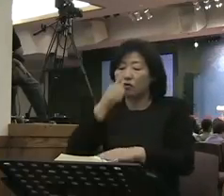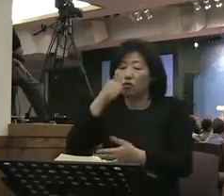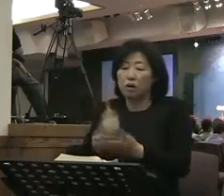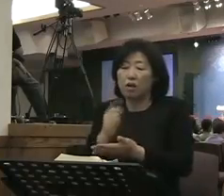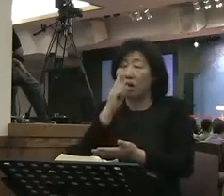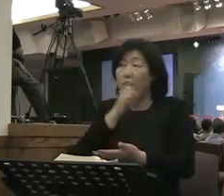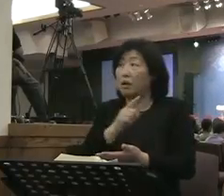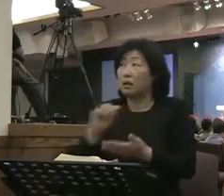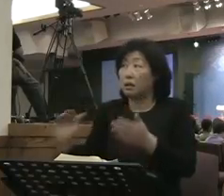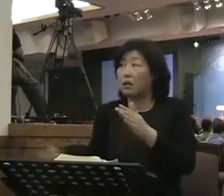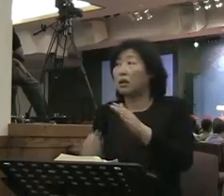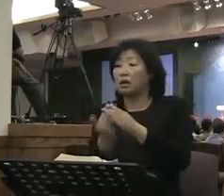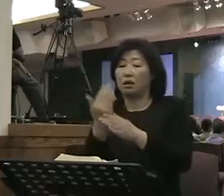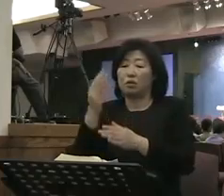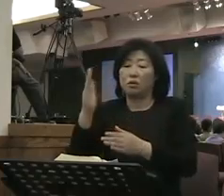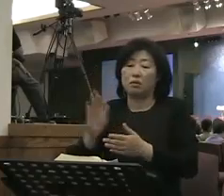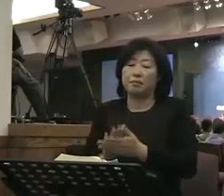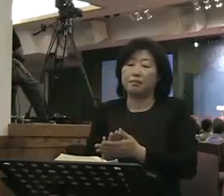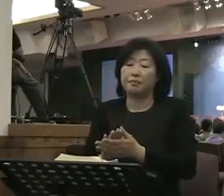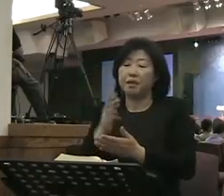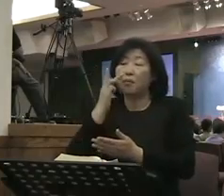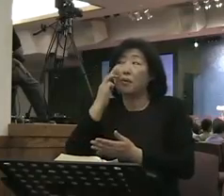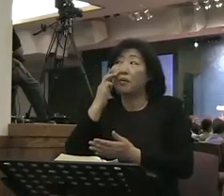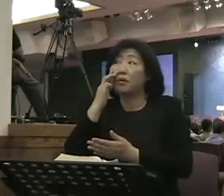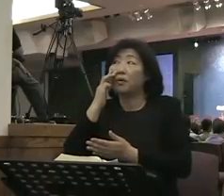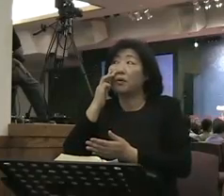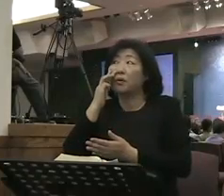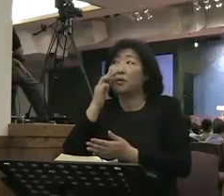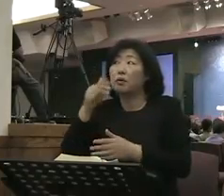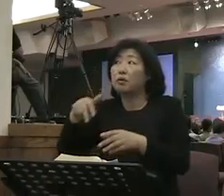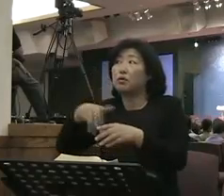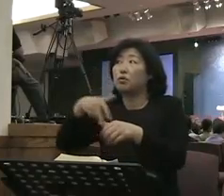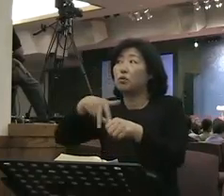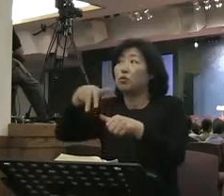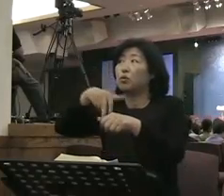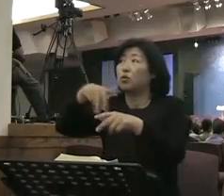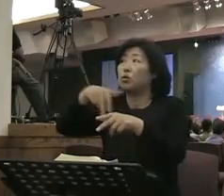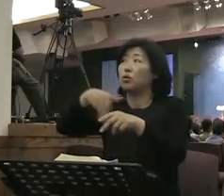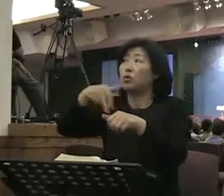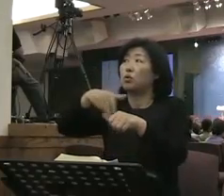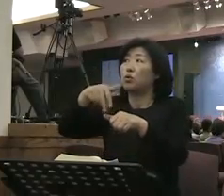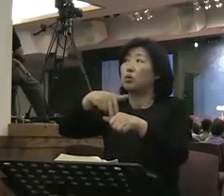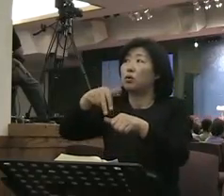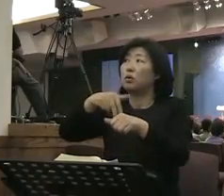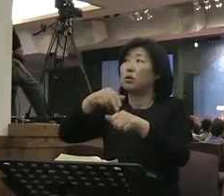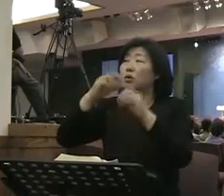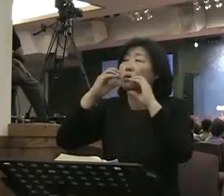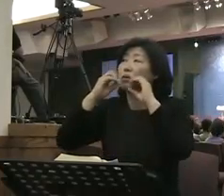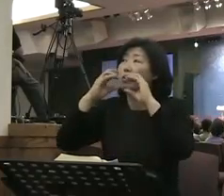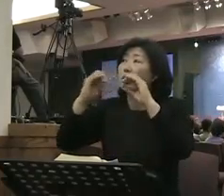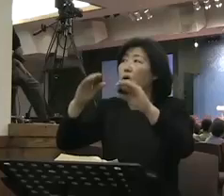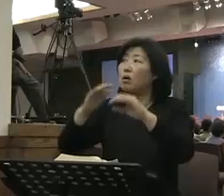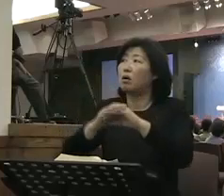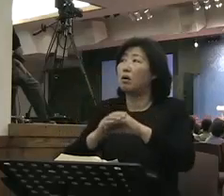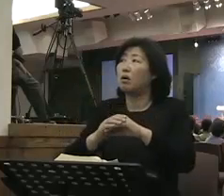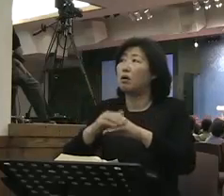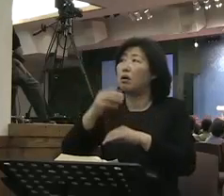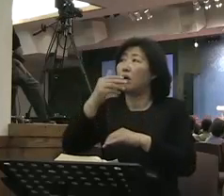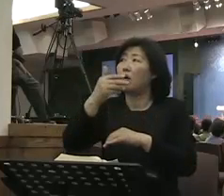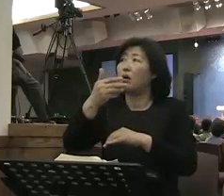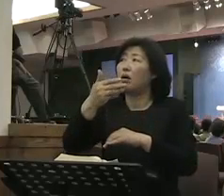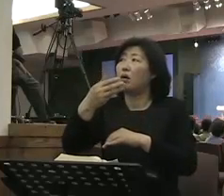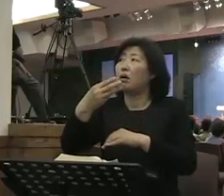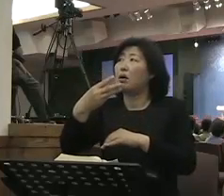것입니다. 미국에서 존경받는 기독교 변론자이며 전도자이며 설교자인 라비 자크라이어스는